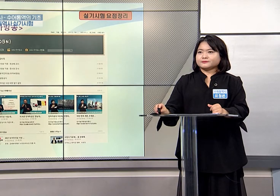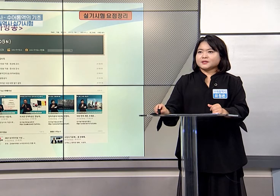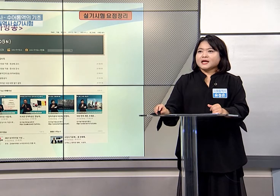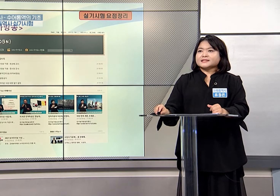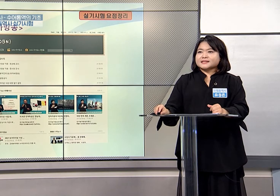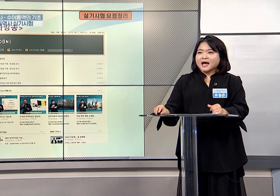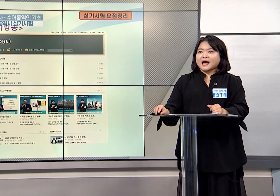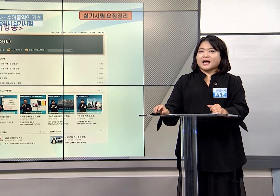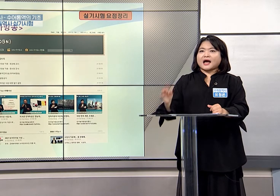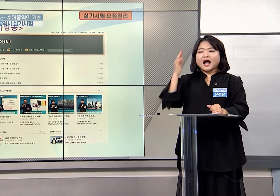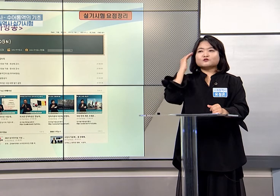자,